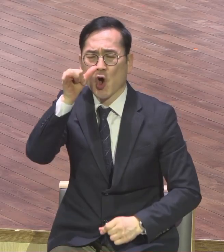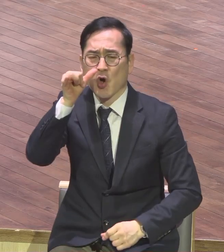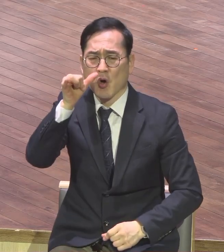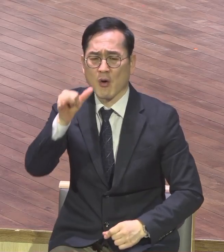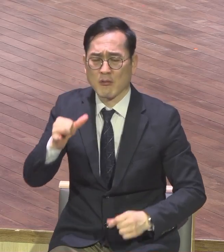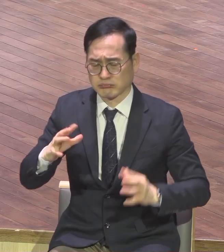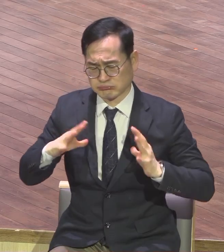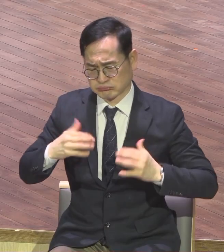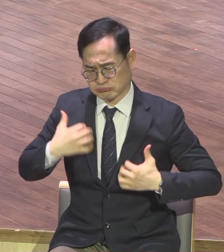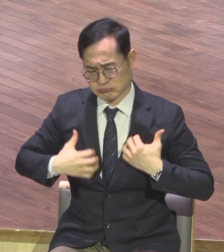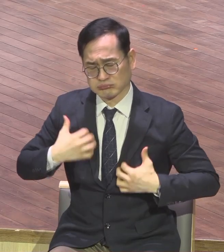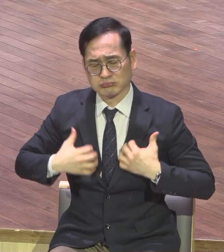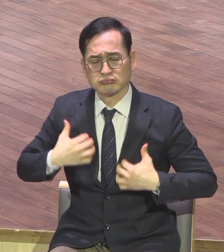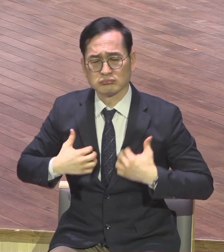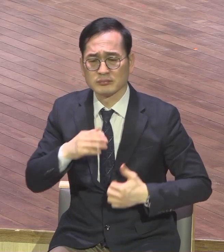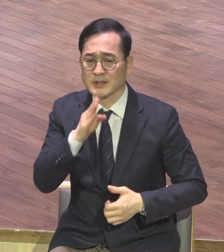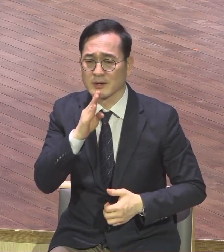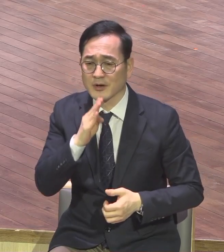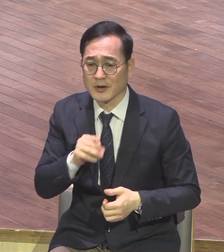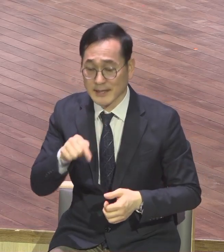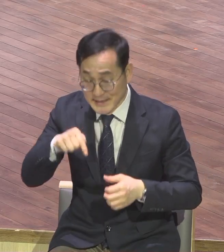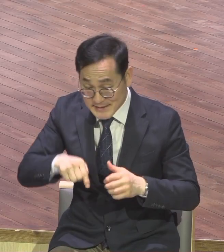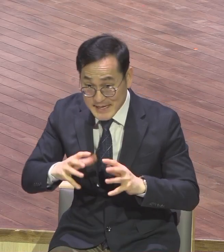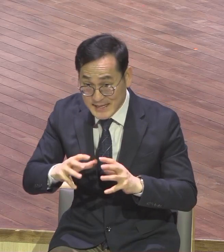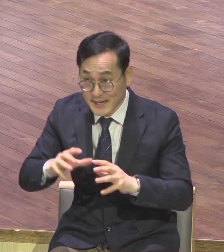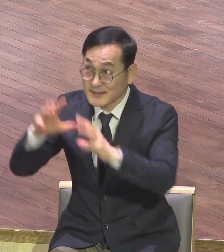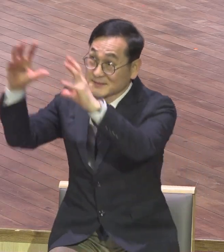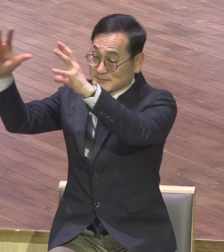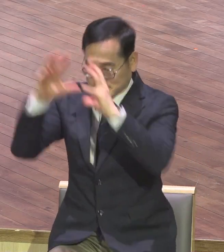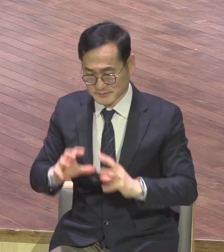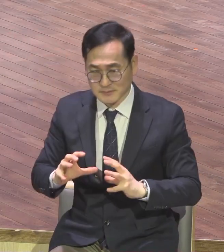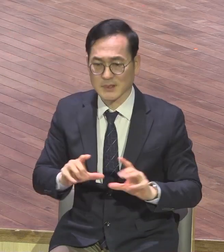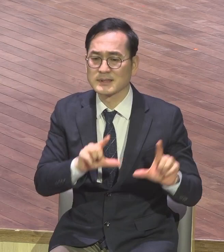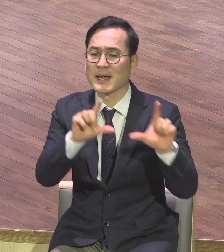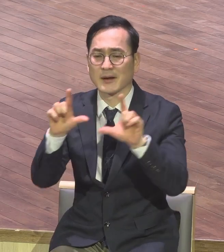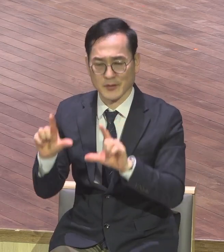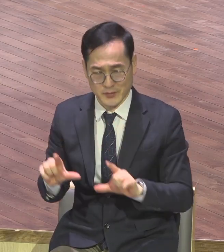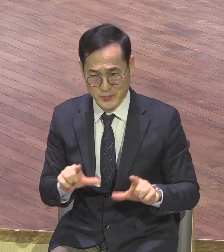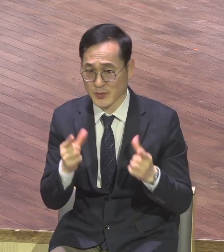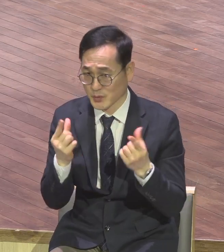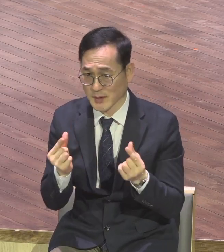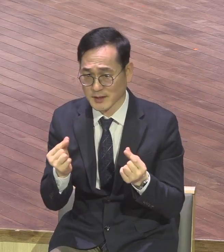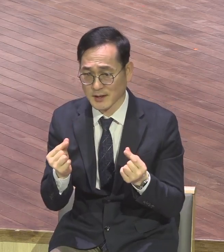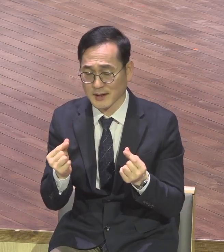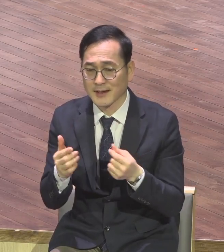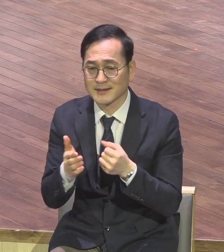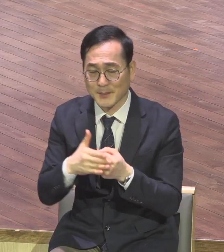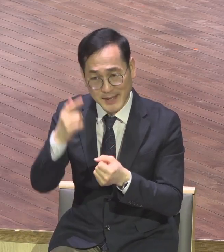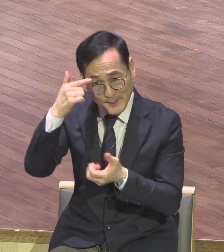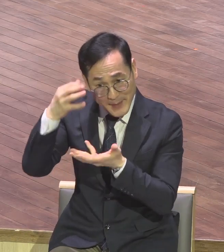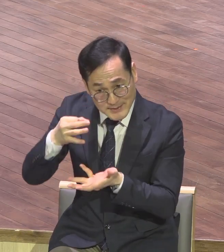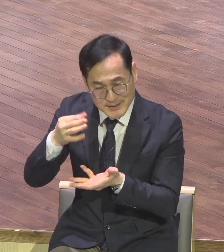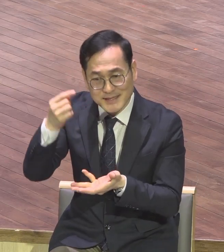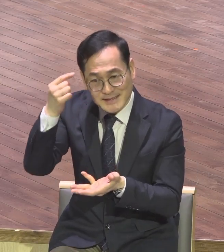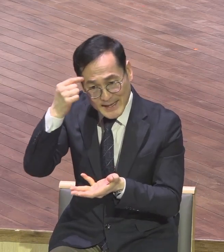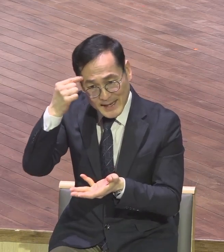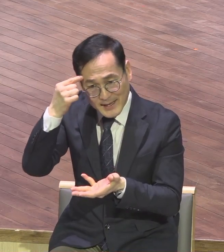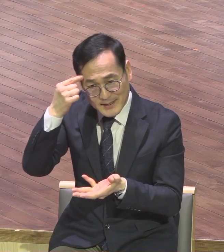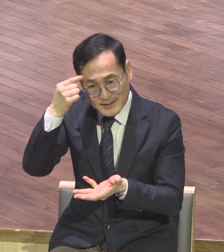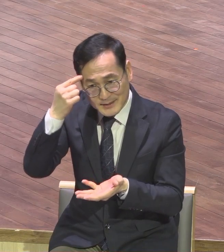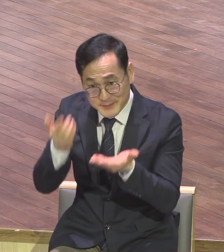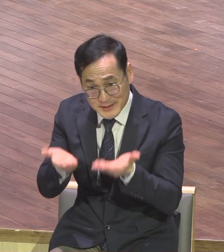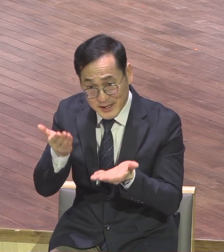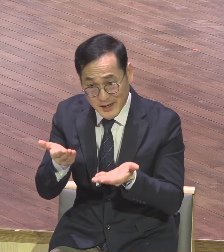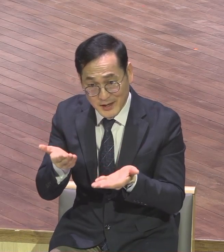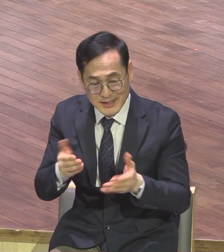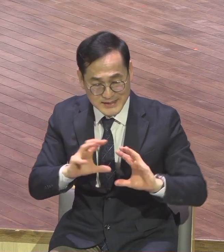천국 시민권을 가지고 이 땅에 잠시 사는데 그렇기 때문에 우리의 모든 생각과 판단, 가치관, 이 기준 이것이 땅의